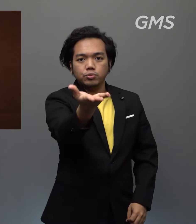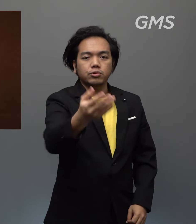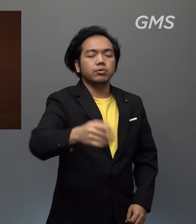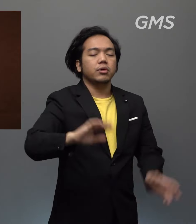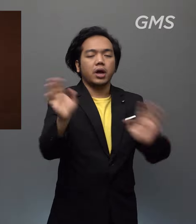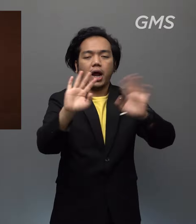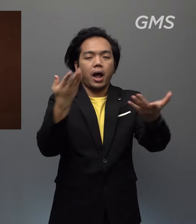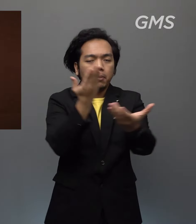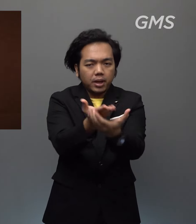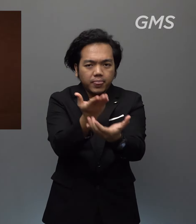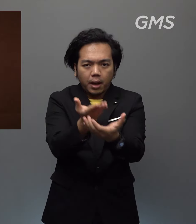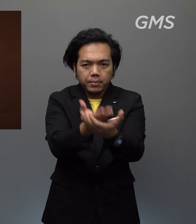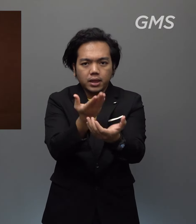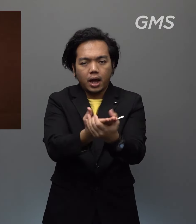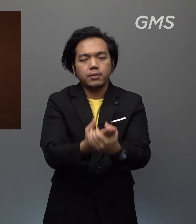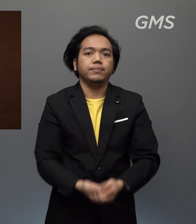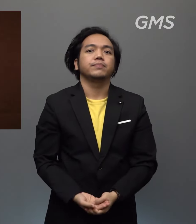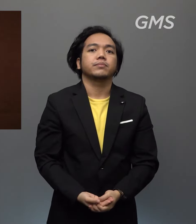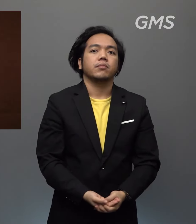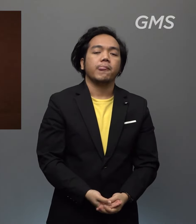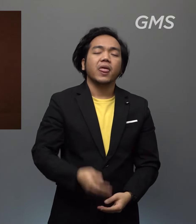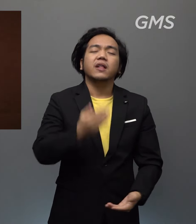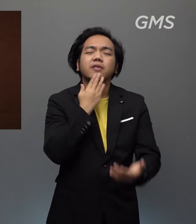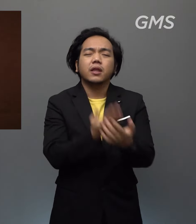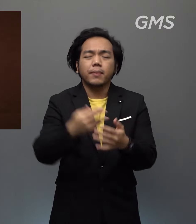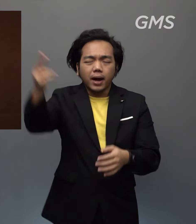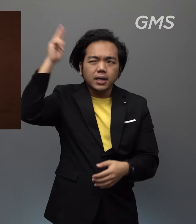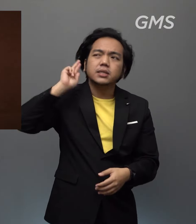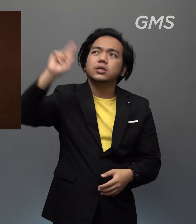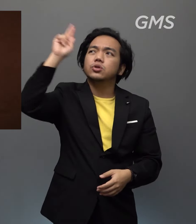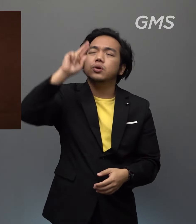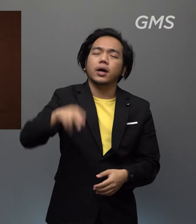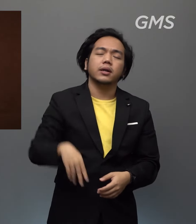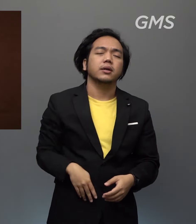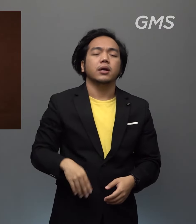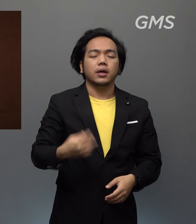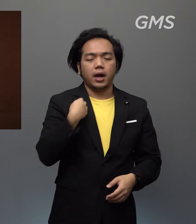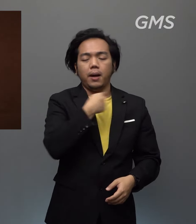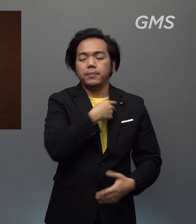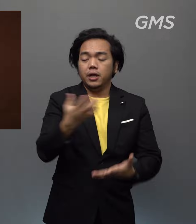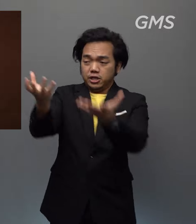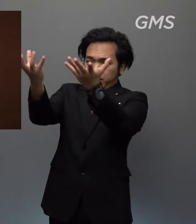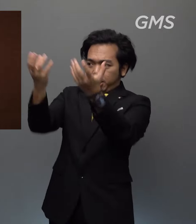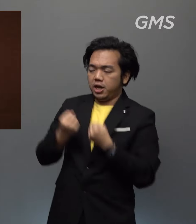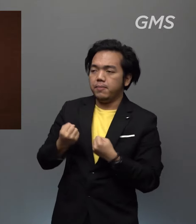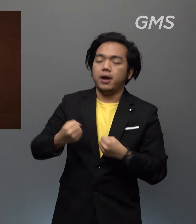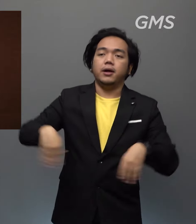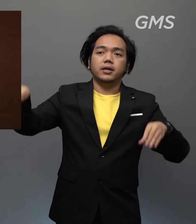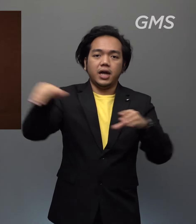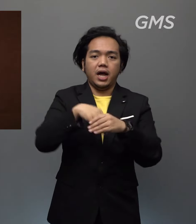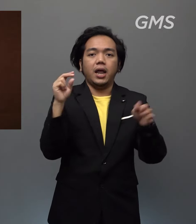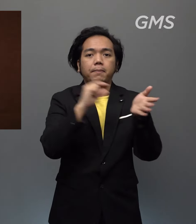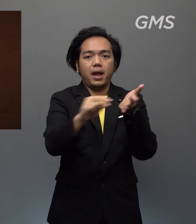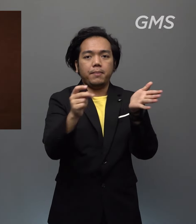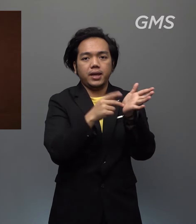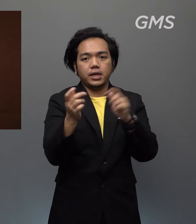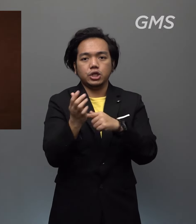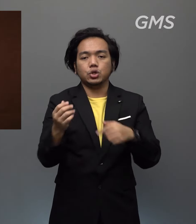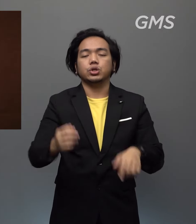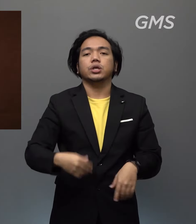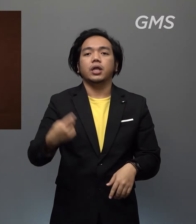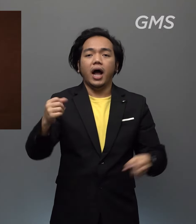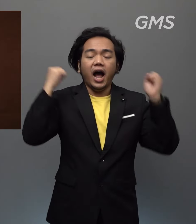pula. Terima kasih ya Tuhan. Kami mengucap syukur, kami terima semua berkat ini. Di dalam nama Yesus, haleluya.